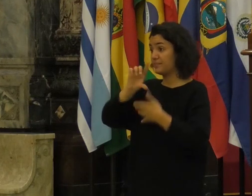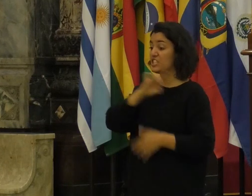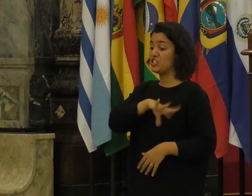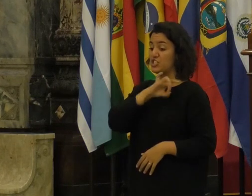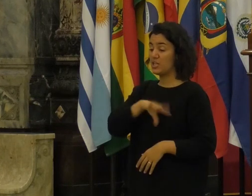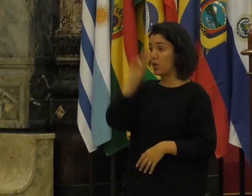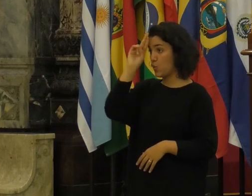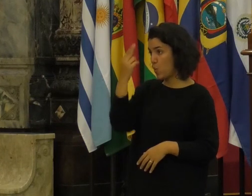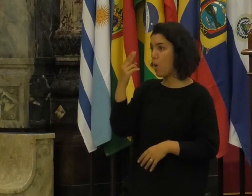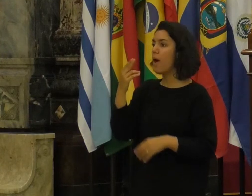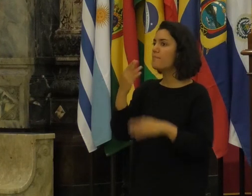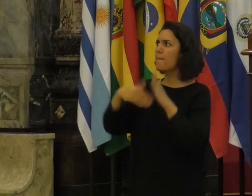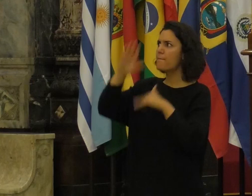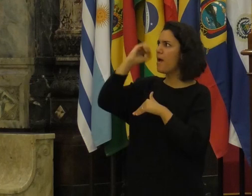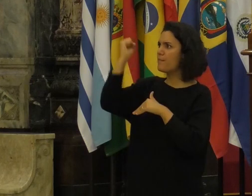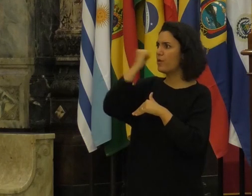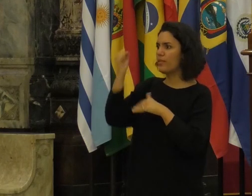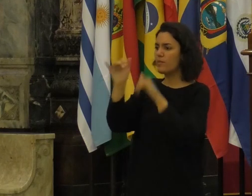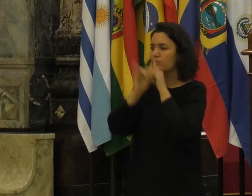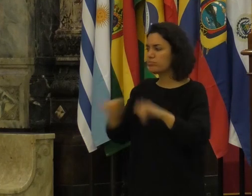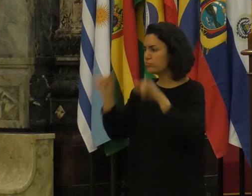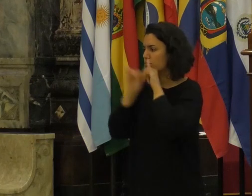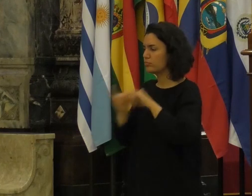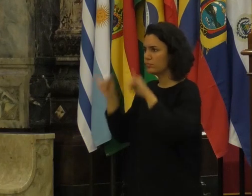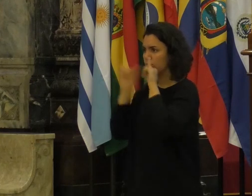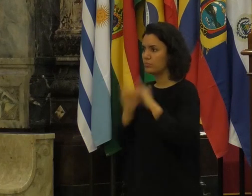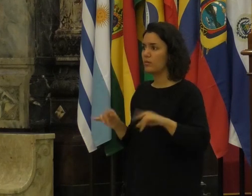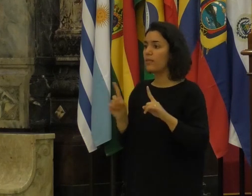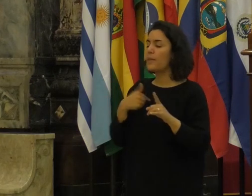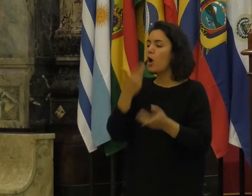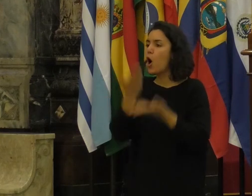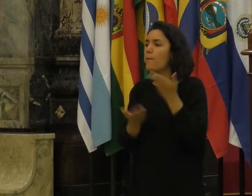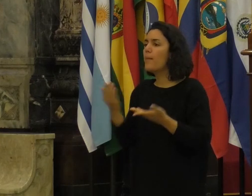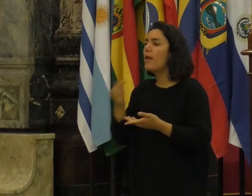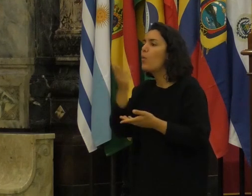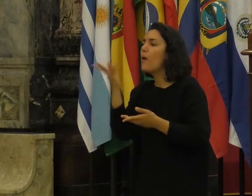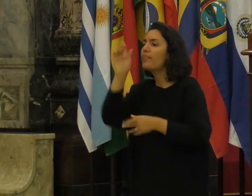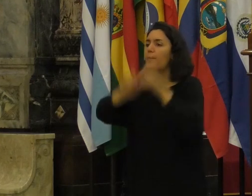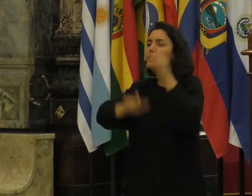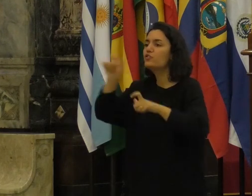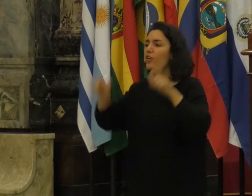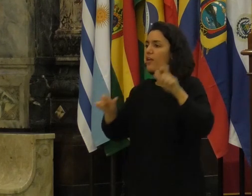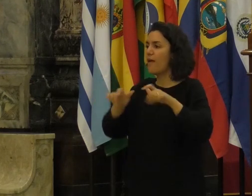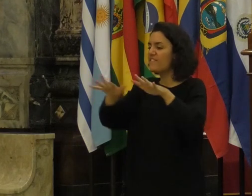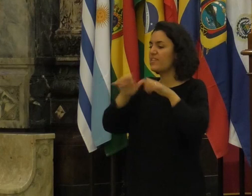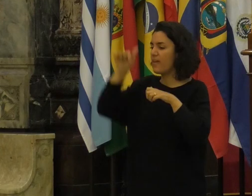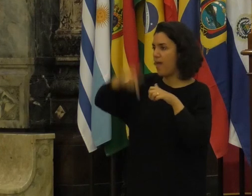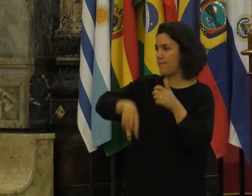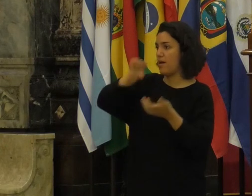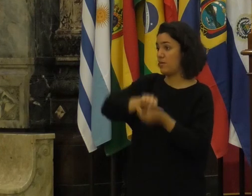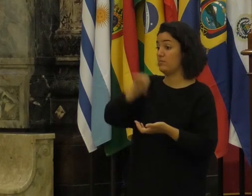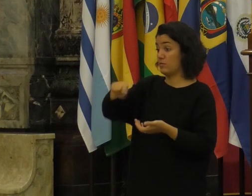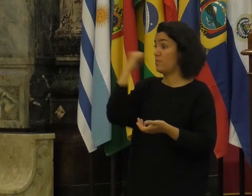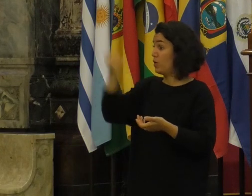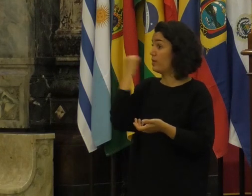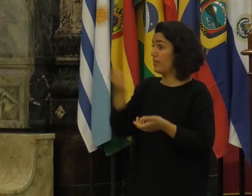ocupan los primeros lugares en cuanto a publicaciones si se tiene en cuenta el tamaño de sus poblaciones. Y eso tiene mucho que